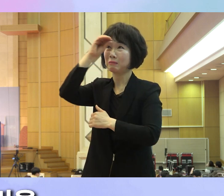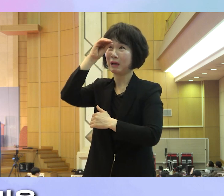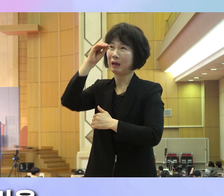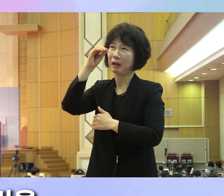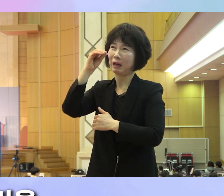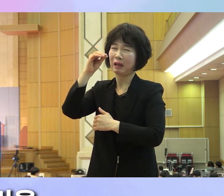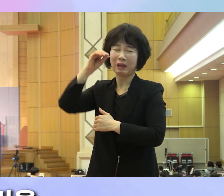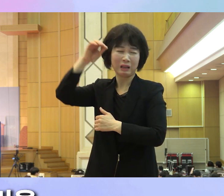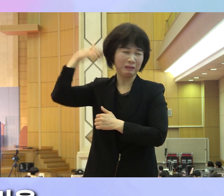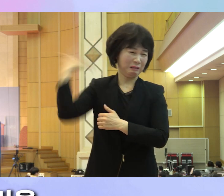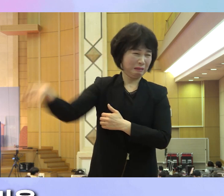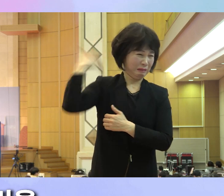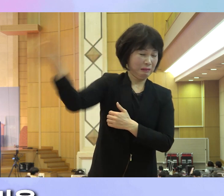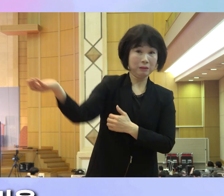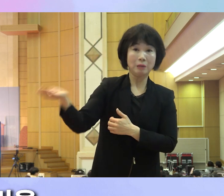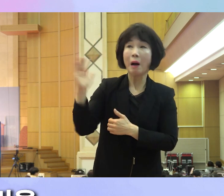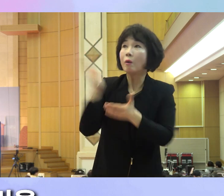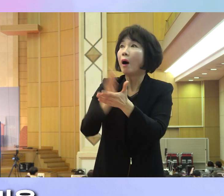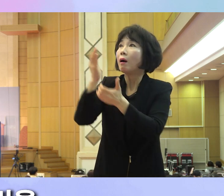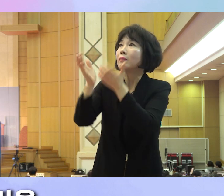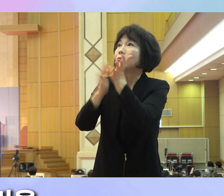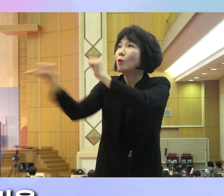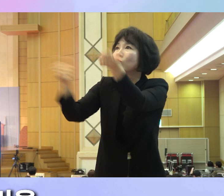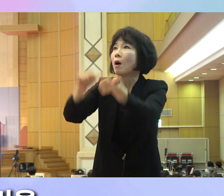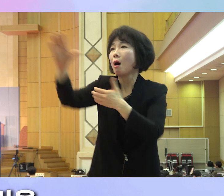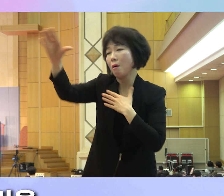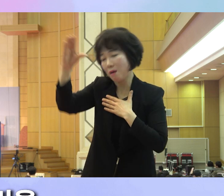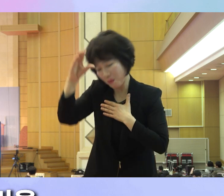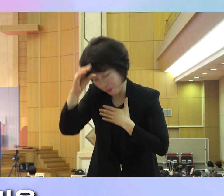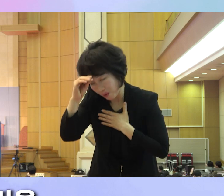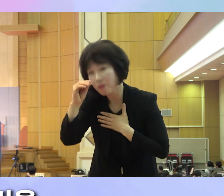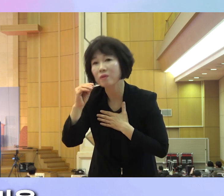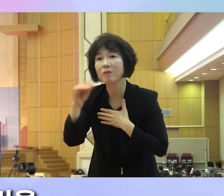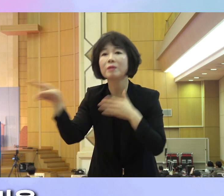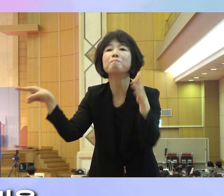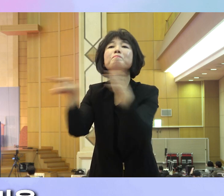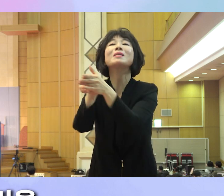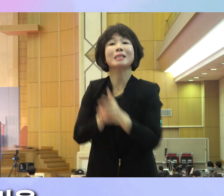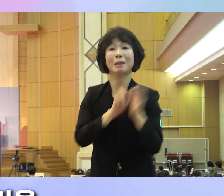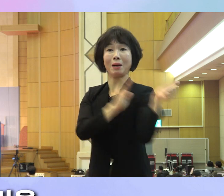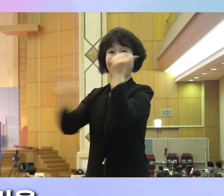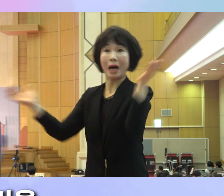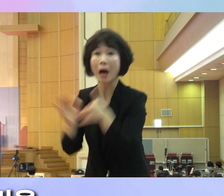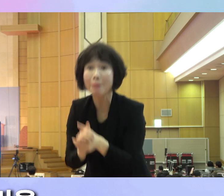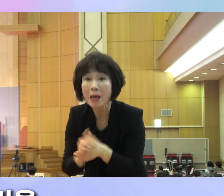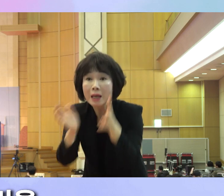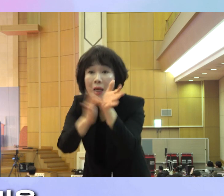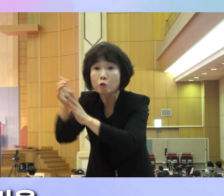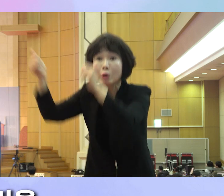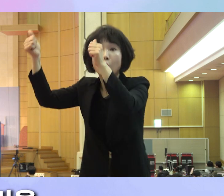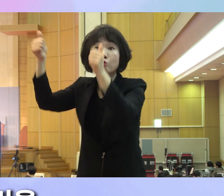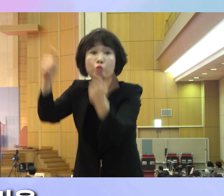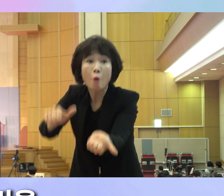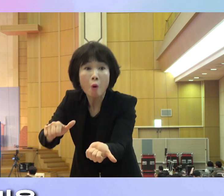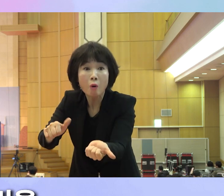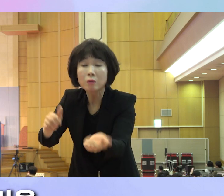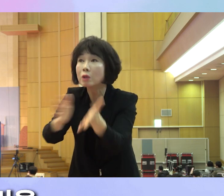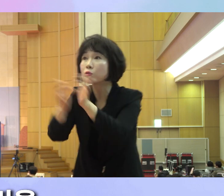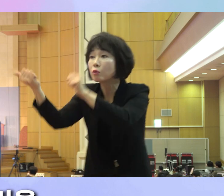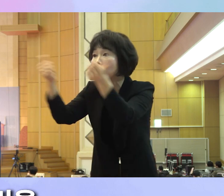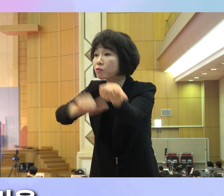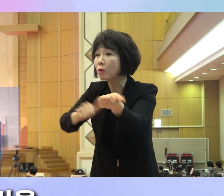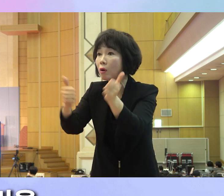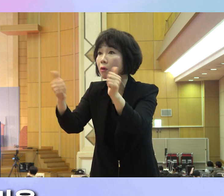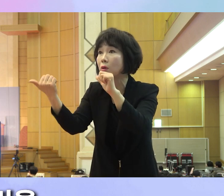우리도 죽었다가 무덤 속에 들어갔다 나와야 되냐? 그게 아니라 믿음으로 예수님이 죽었다고, 나를 위해